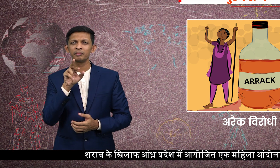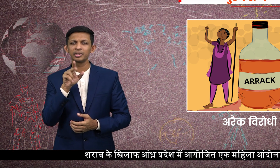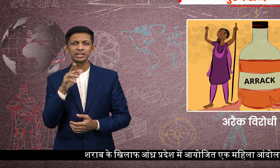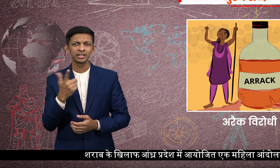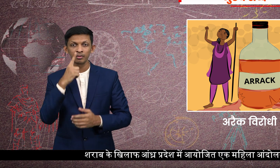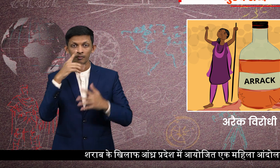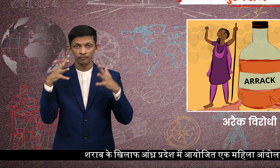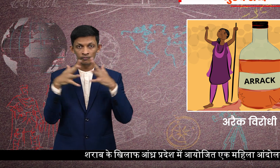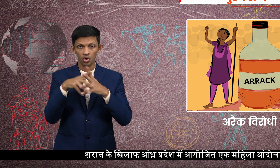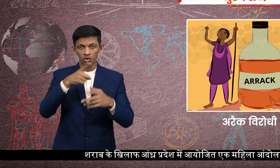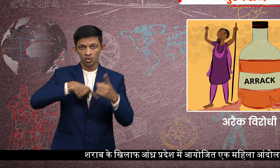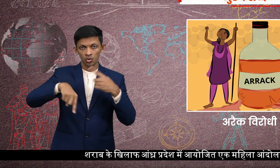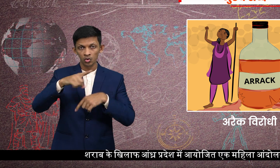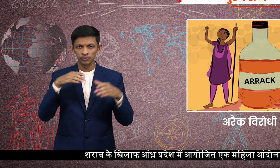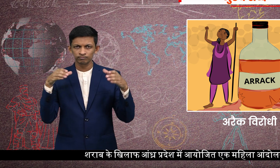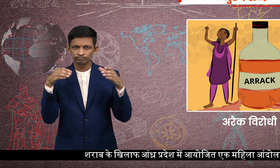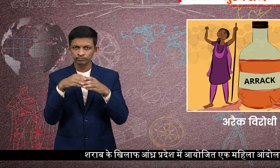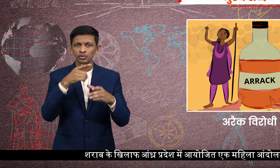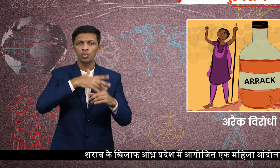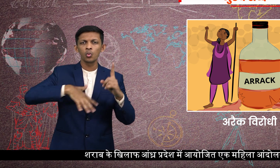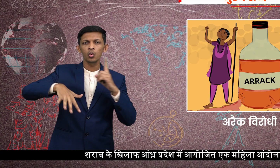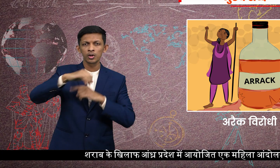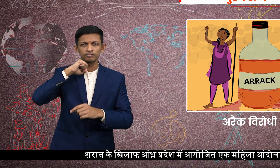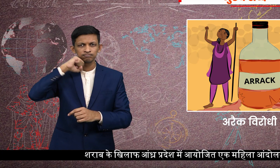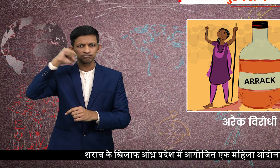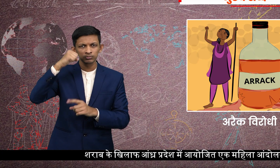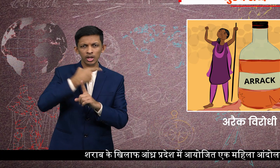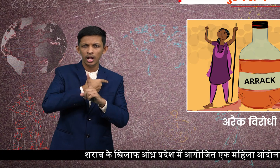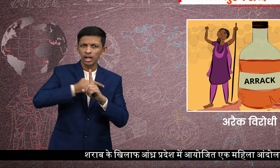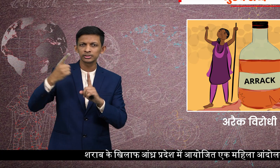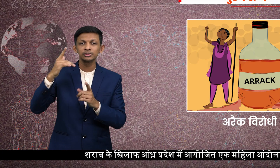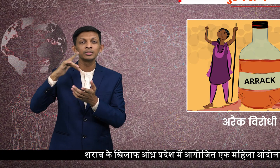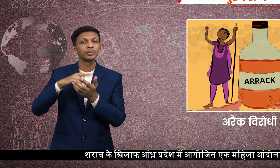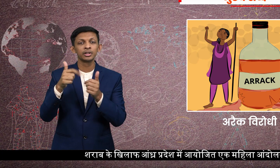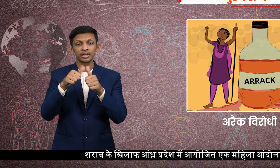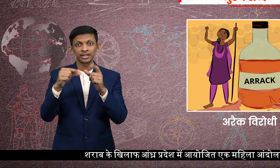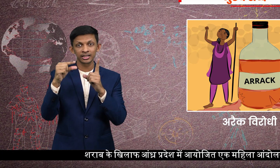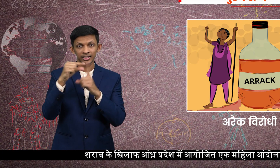शराब के खिलाफ आंध्र प्रदेश में आयोजित एक महिला आंदोलन।